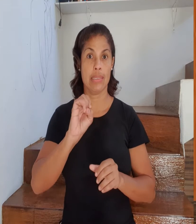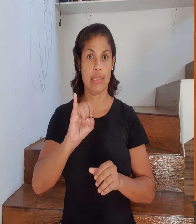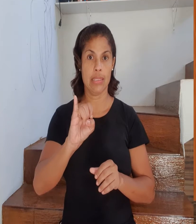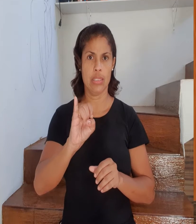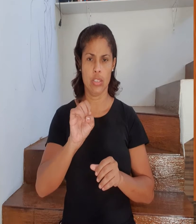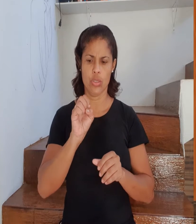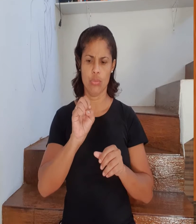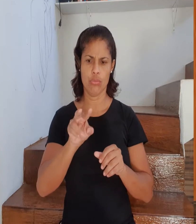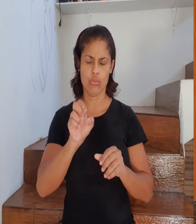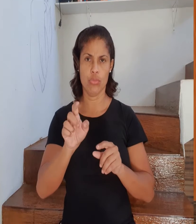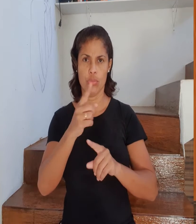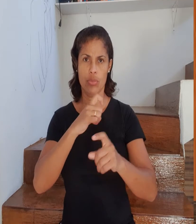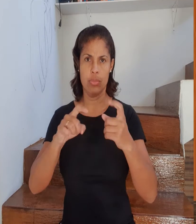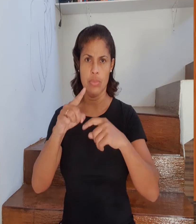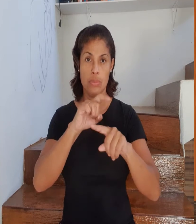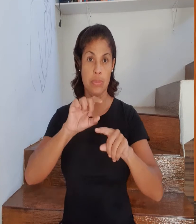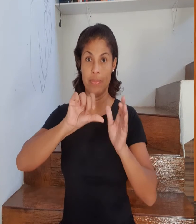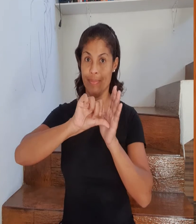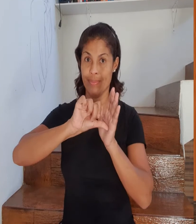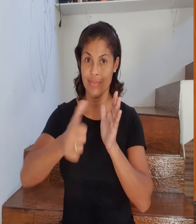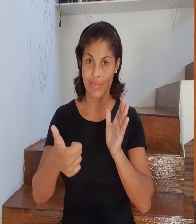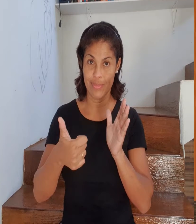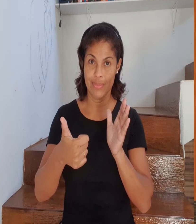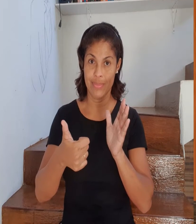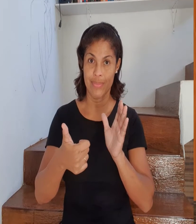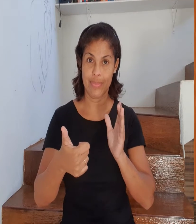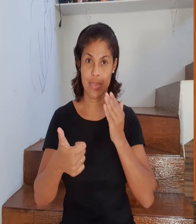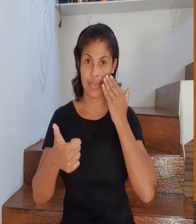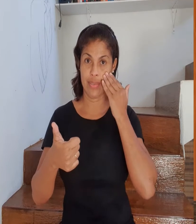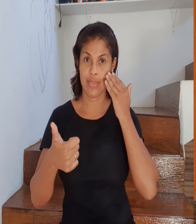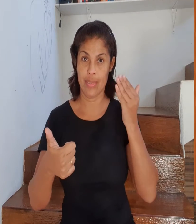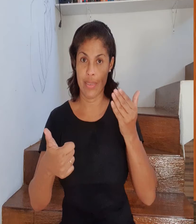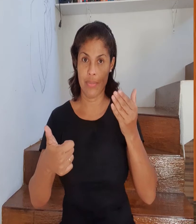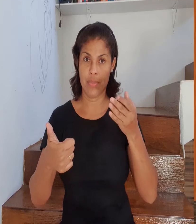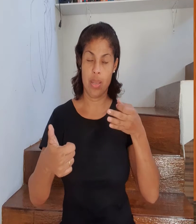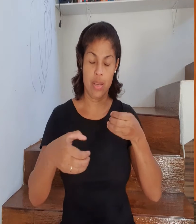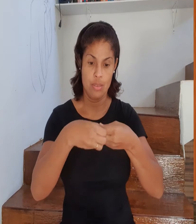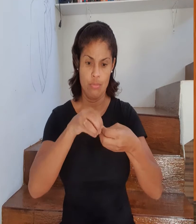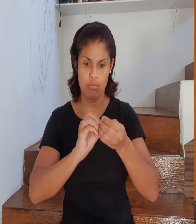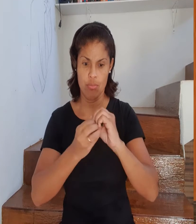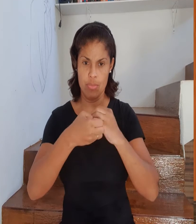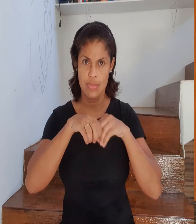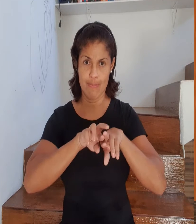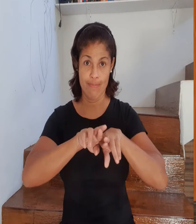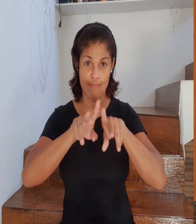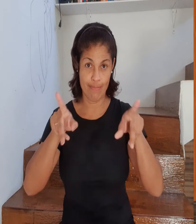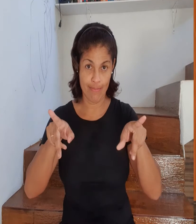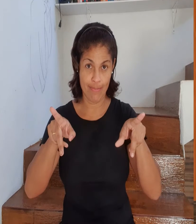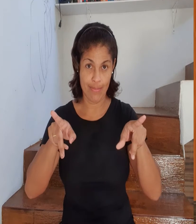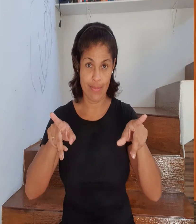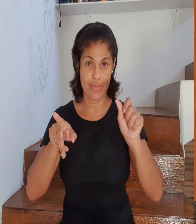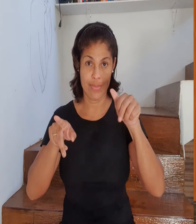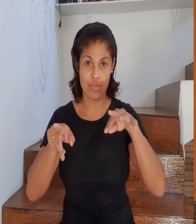Quando um hospedeiro imunocompetente é exposto pela primeira vez a um patógeno ou a uma molécula estranha qualquer, a